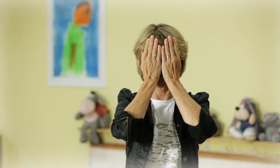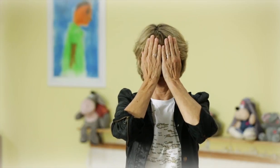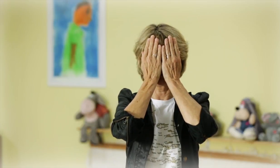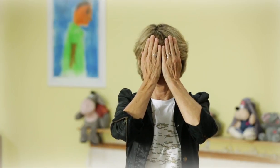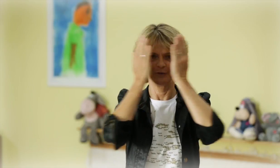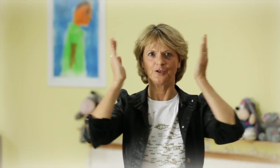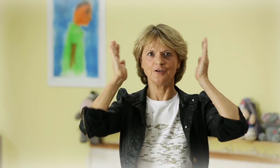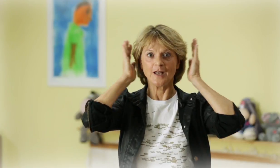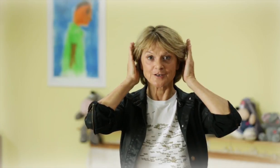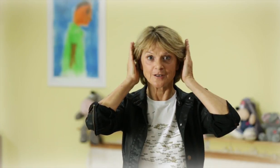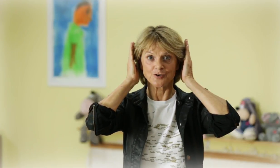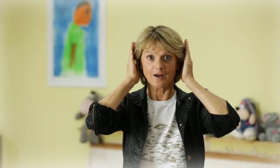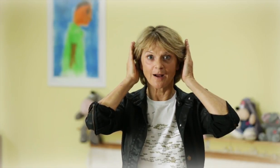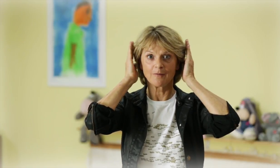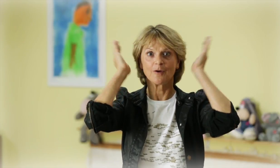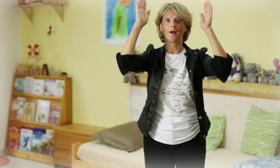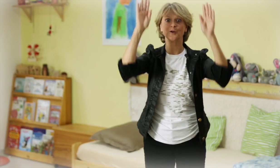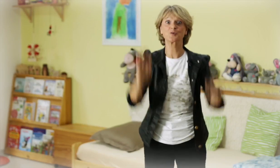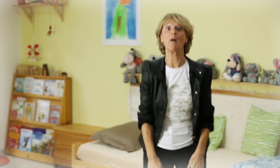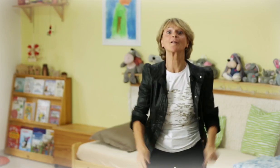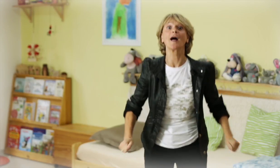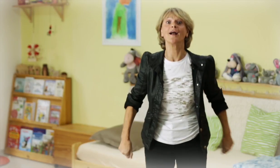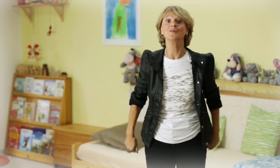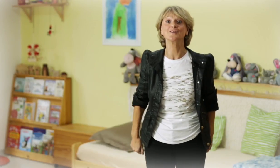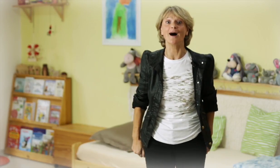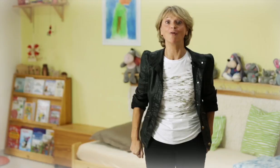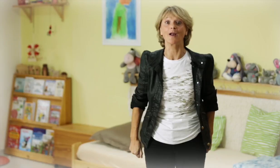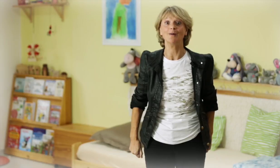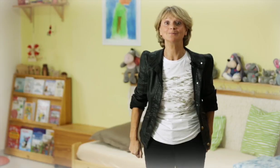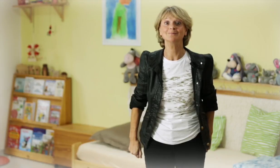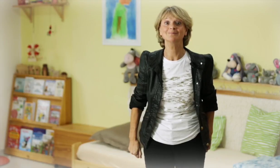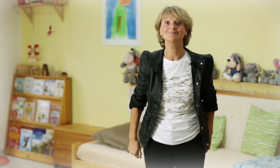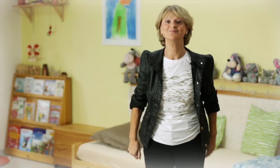Neviděla, neslyšela, spadla na ní závora.